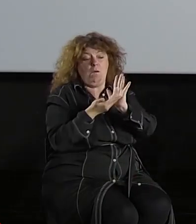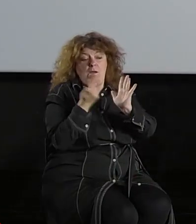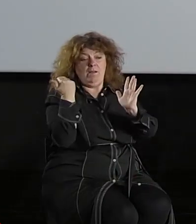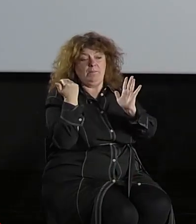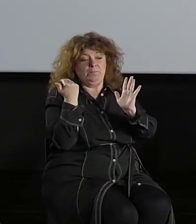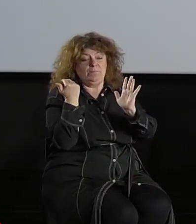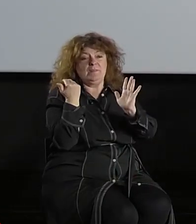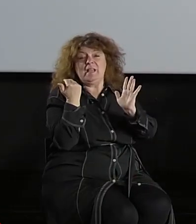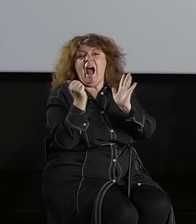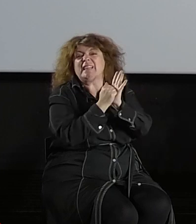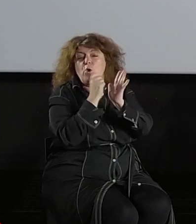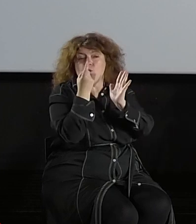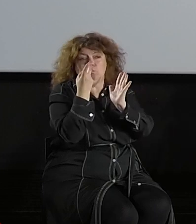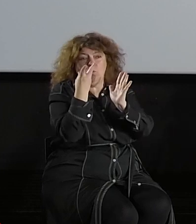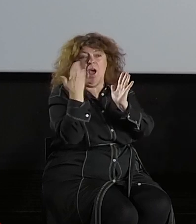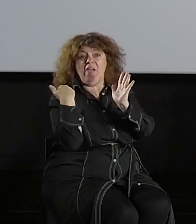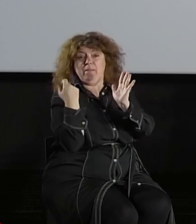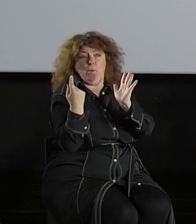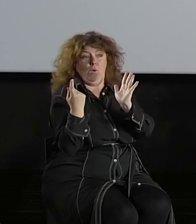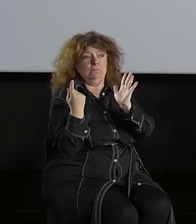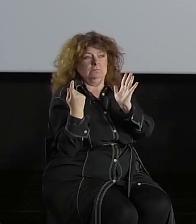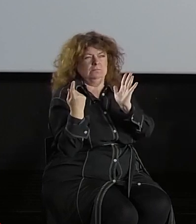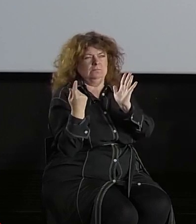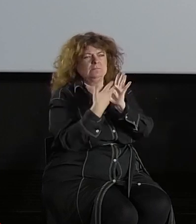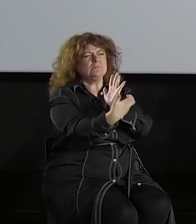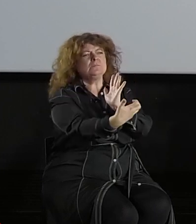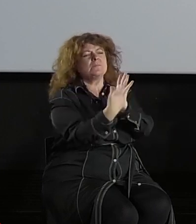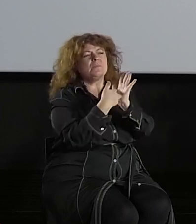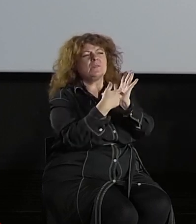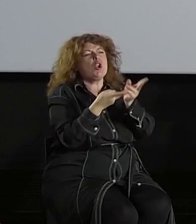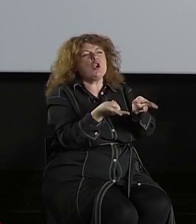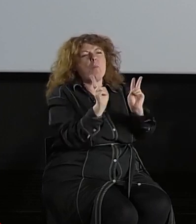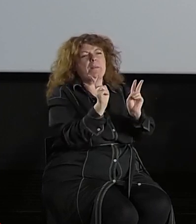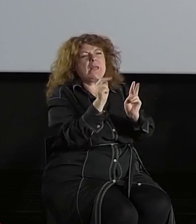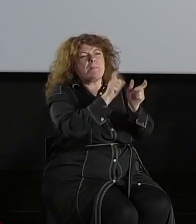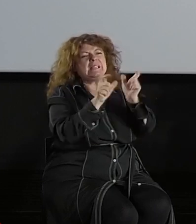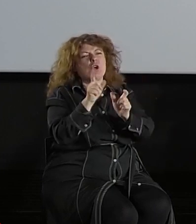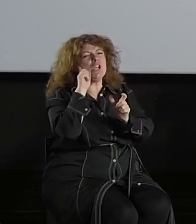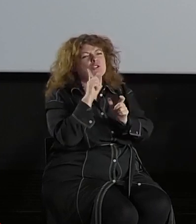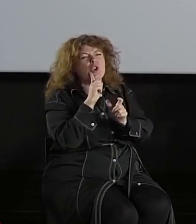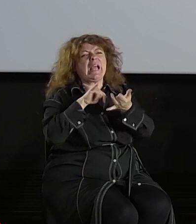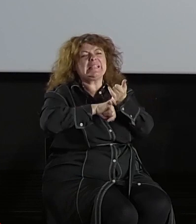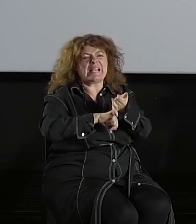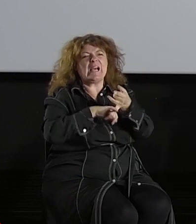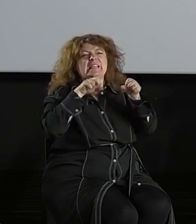cuál es pero que hace poco pues no se les quería permitir a las personas sordas que se casaran sin autorización